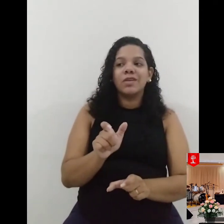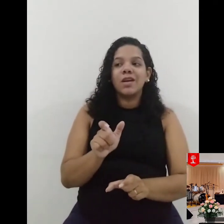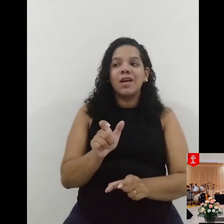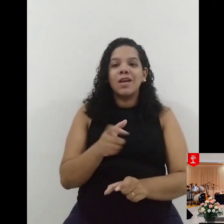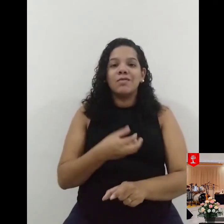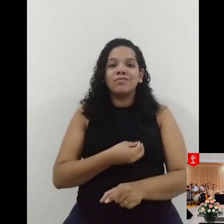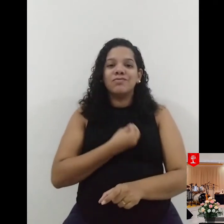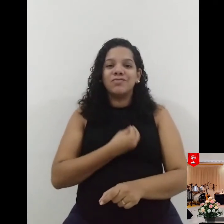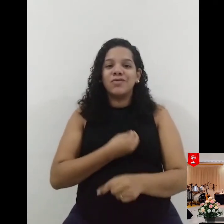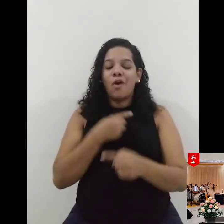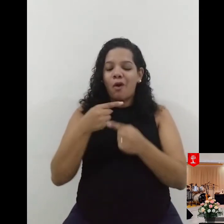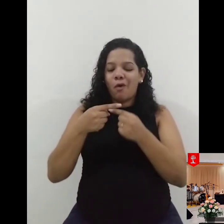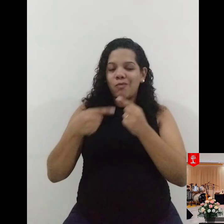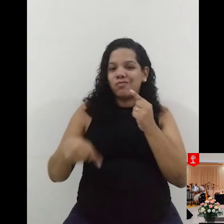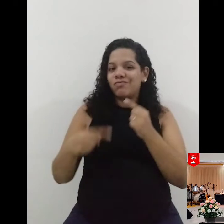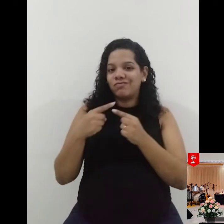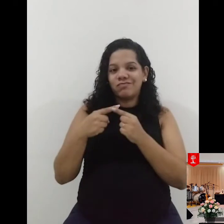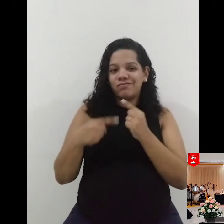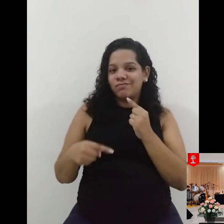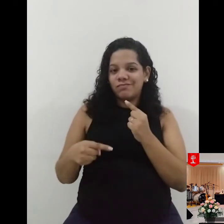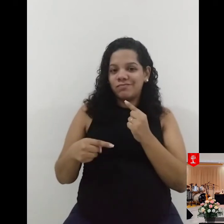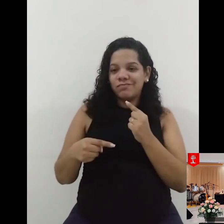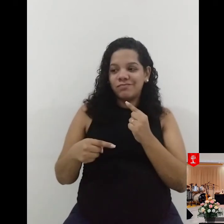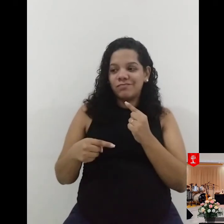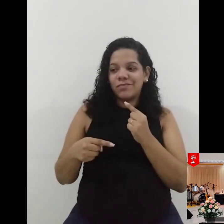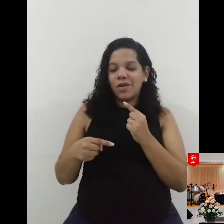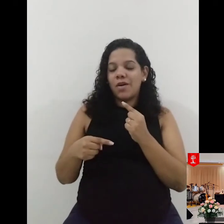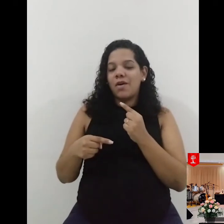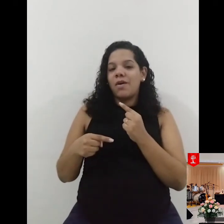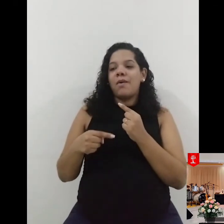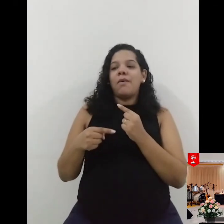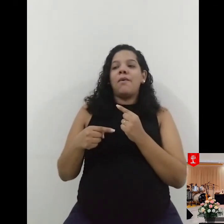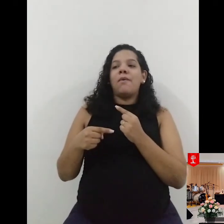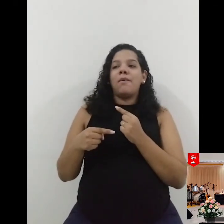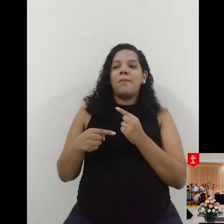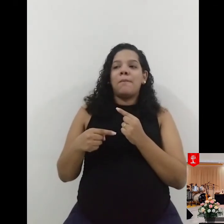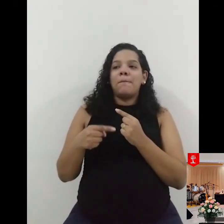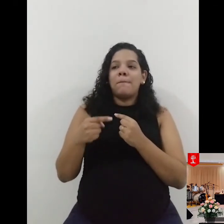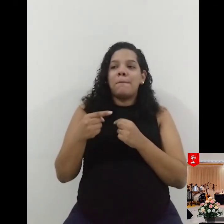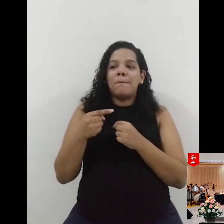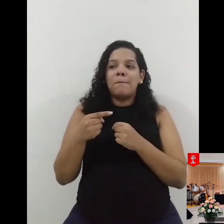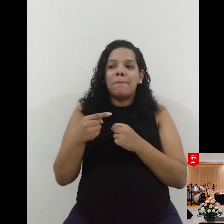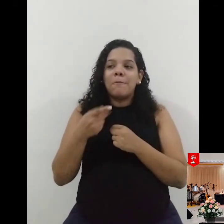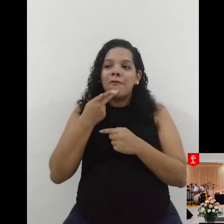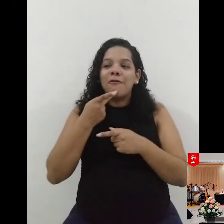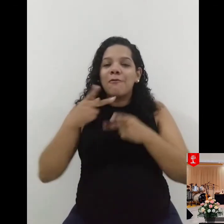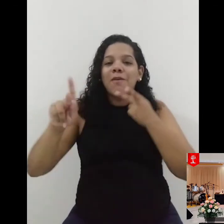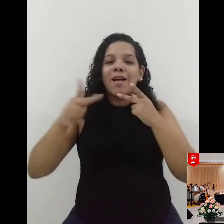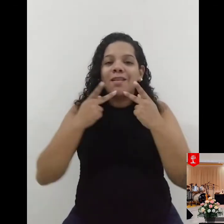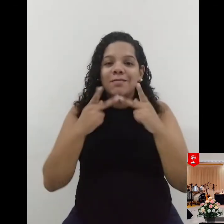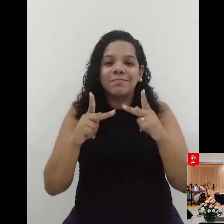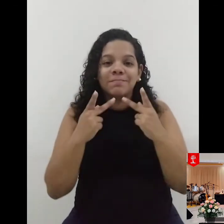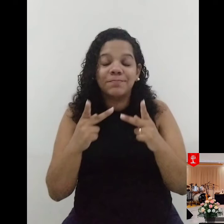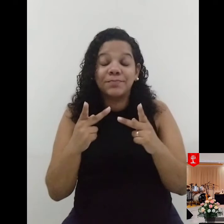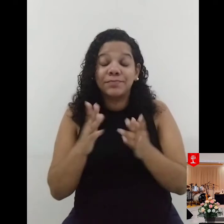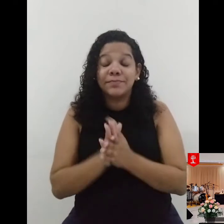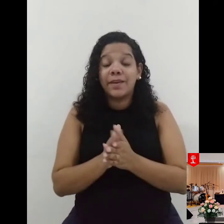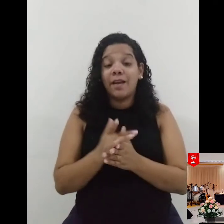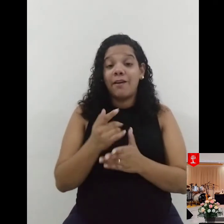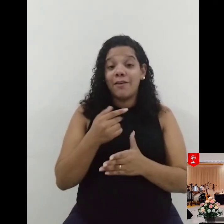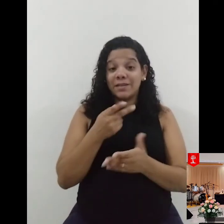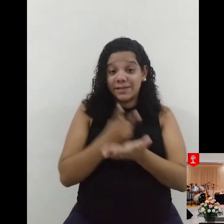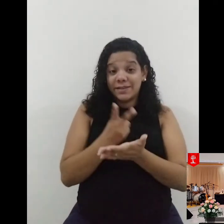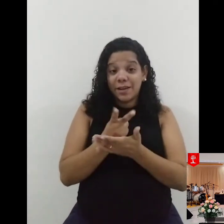de hipócritas. O próprio Jesus os chamou de hipócritas, porque eles pregavam